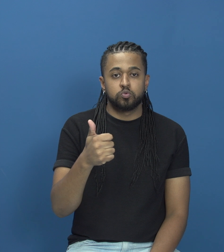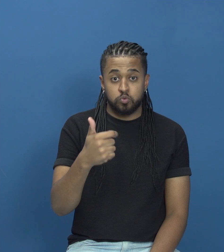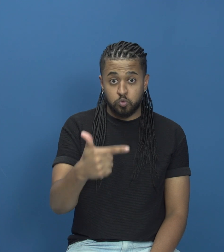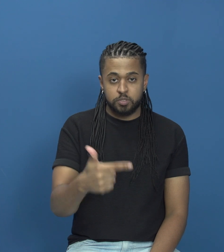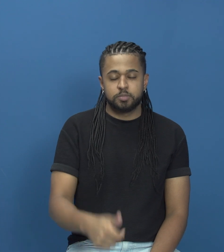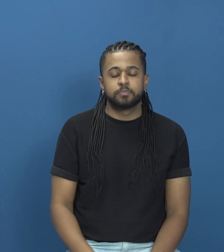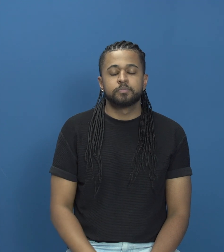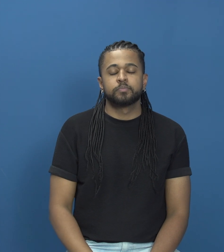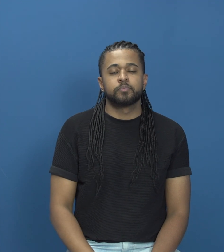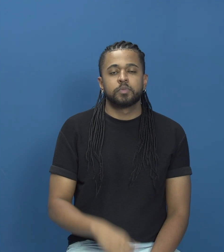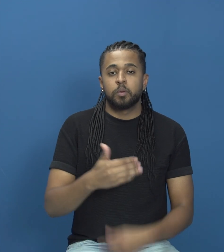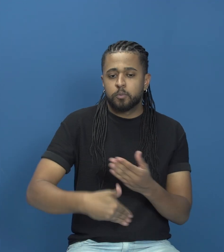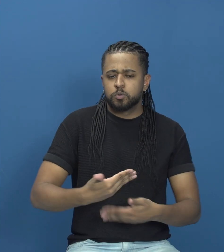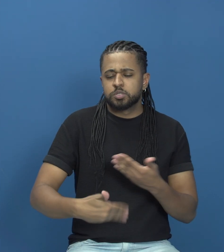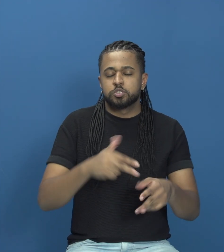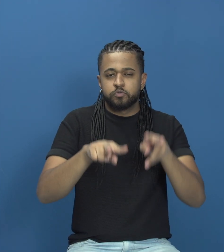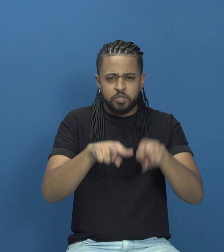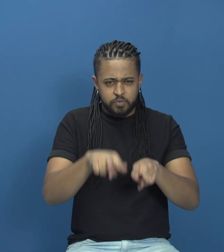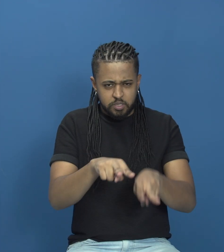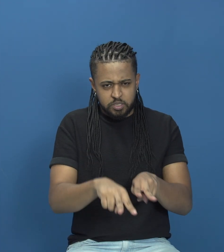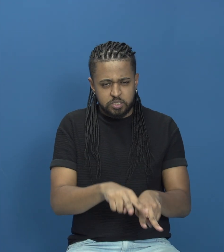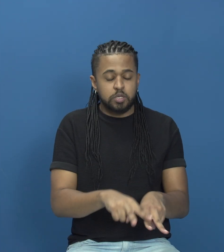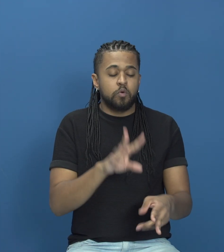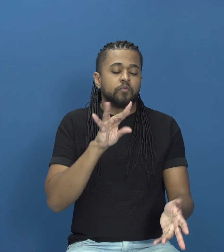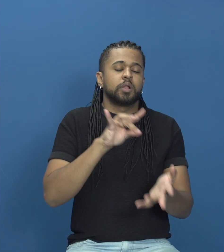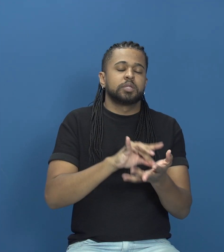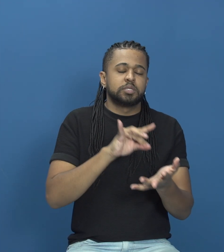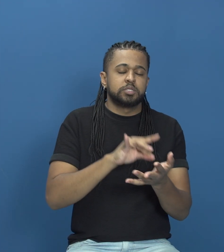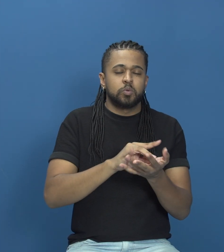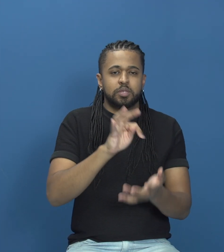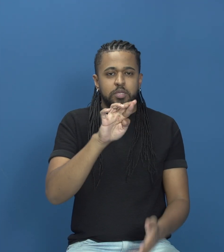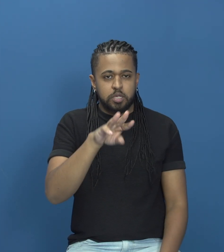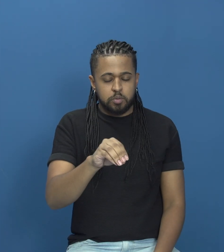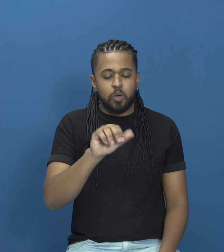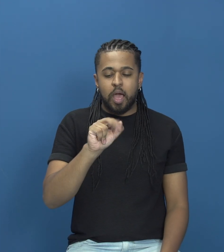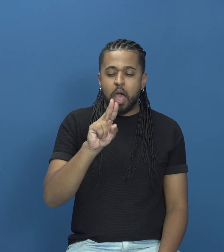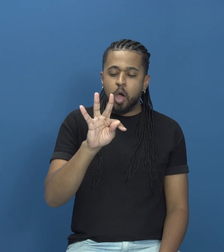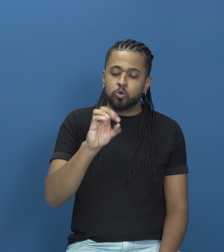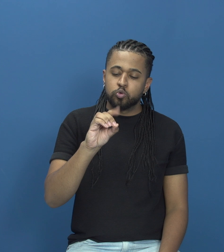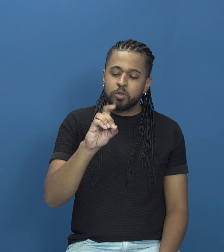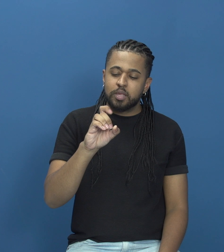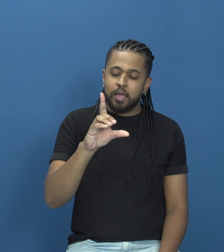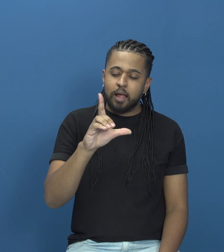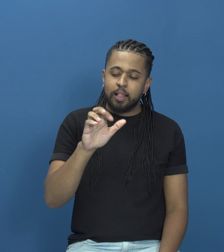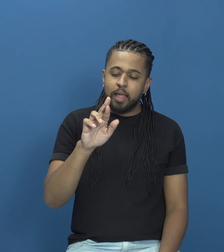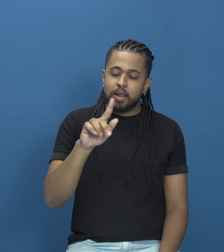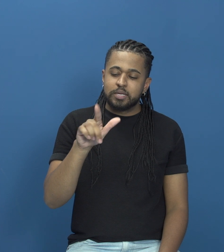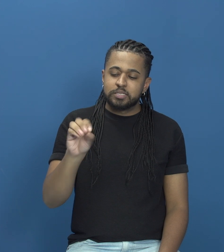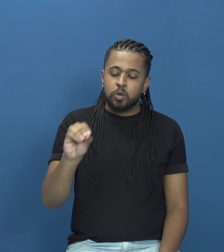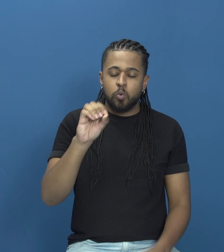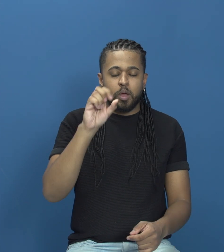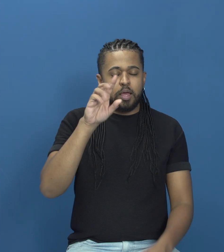11.12.2 O processo de verificação e validação do termo de autodeclaração dos candidatos